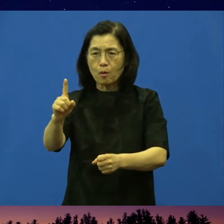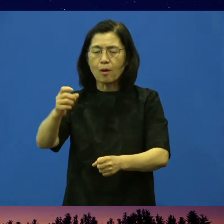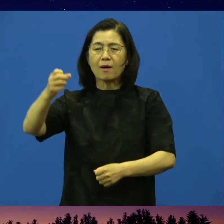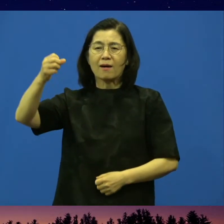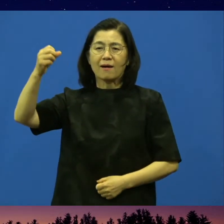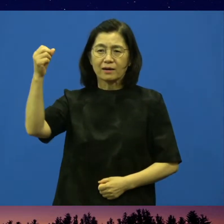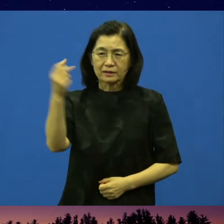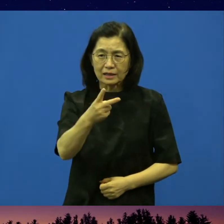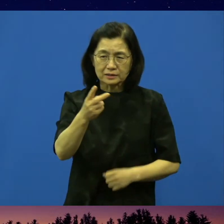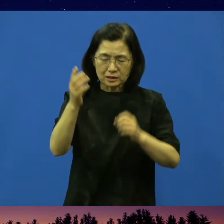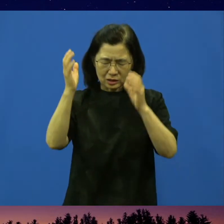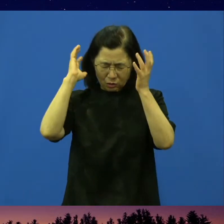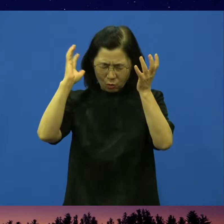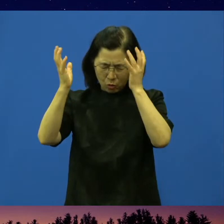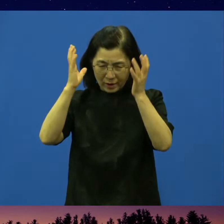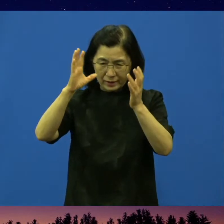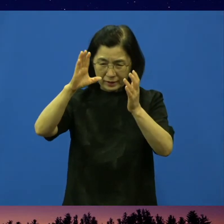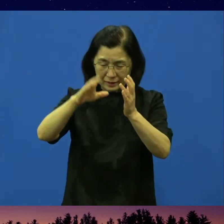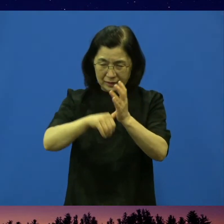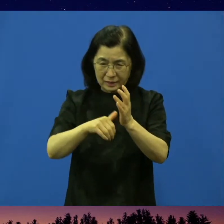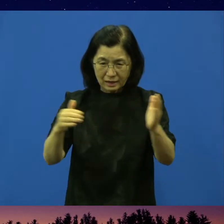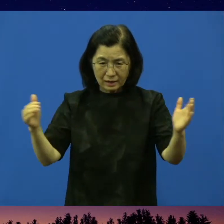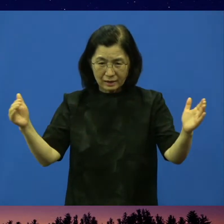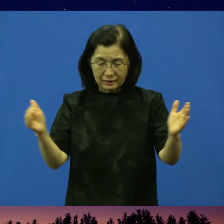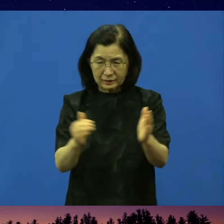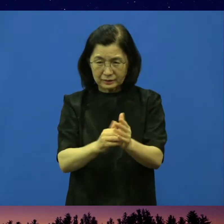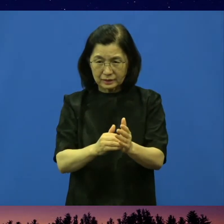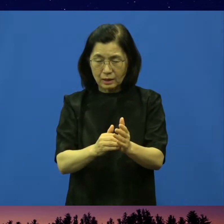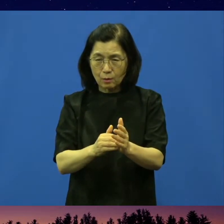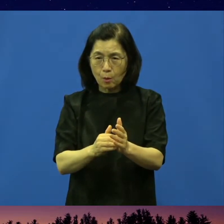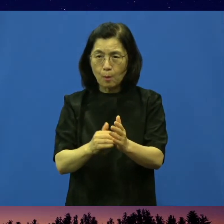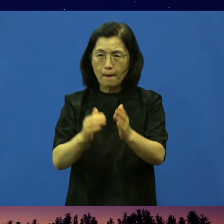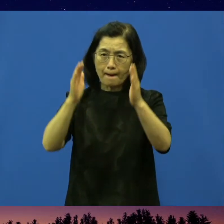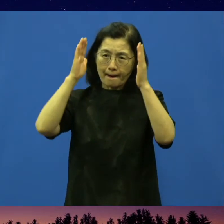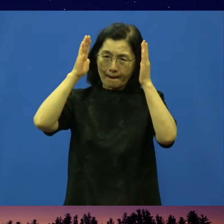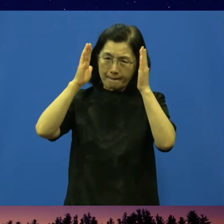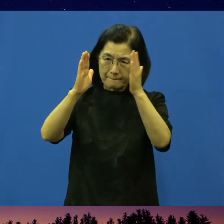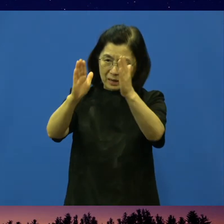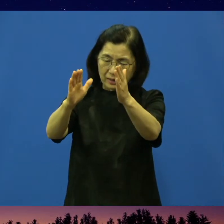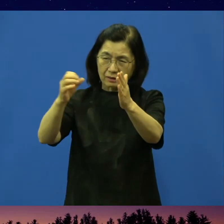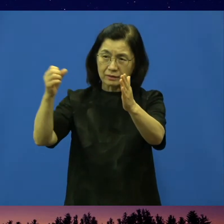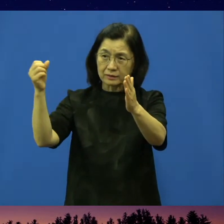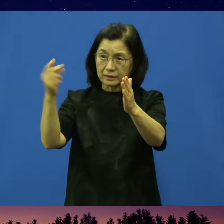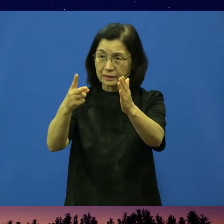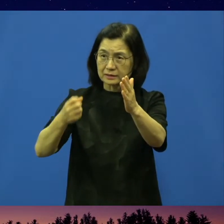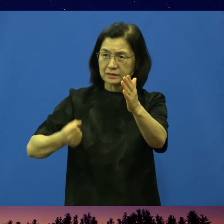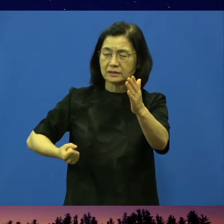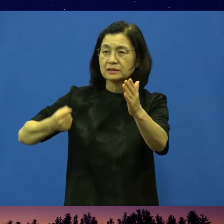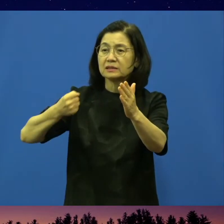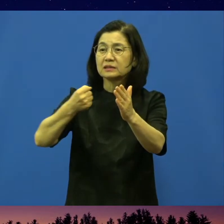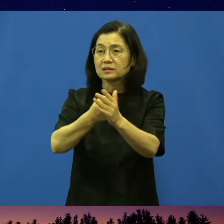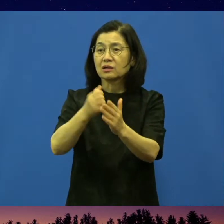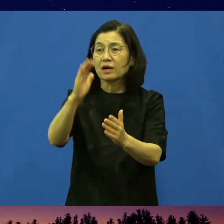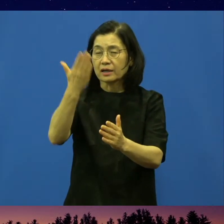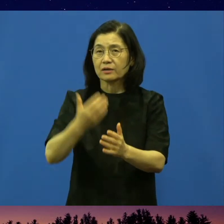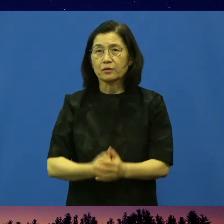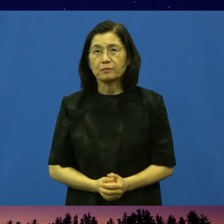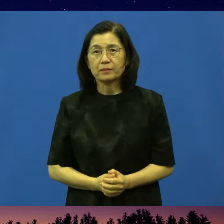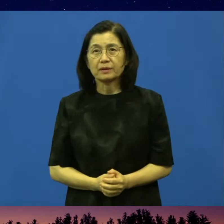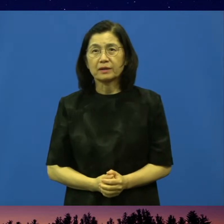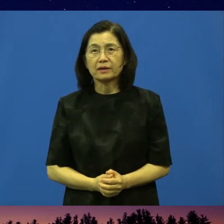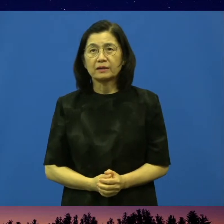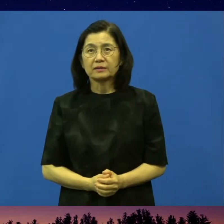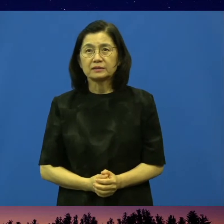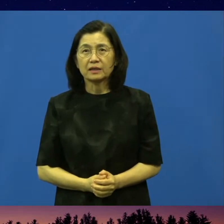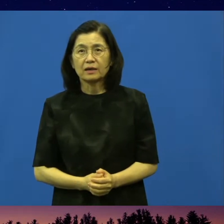회복하는 시기가 있다는 거예요. 자, 오늘 여기 계신 분들 가운데도 세 부류가 있어요. 크게 큰 덩어리로 나누는 세